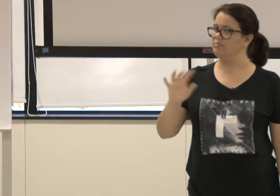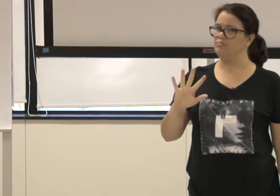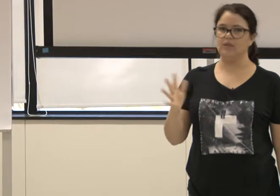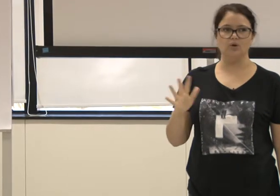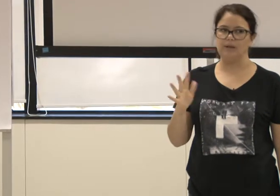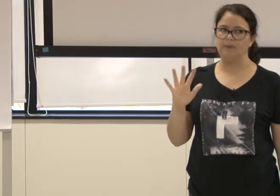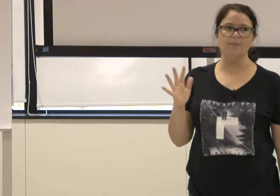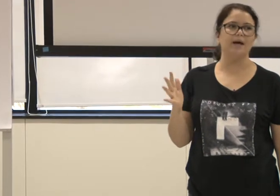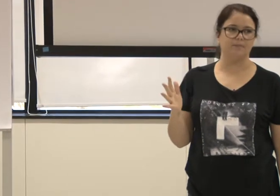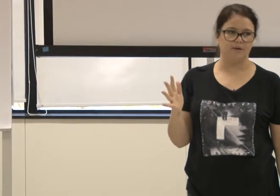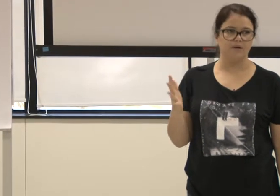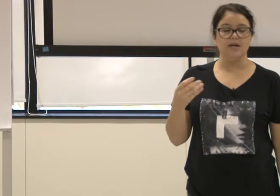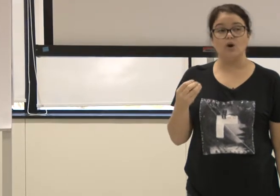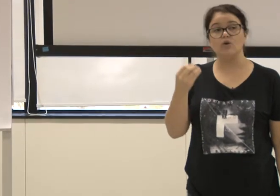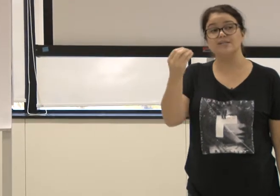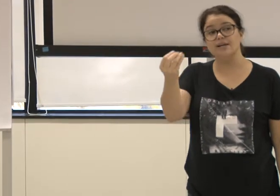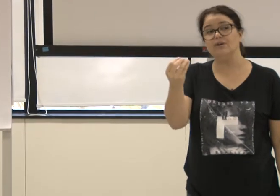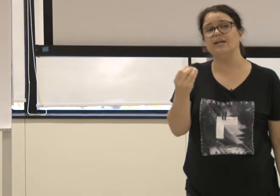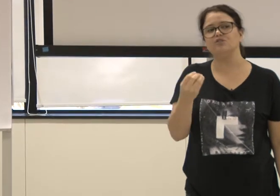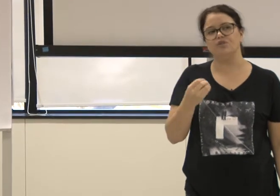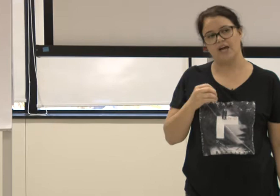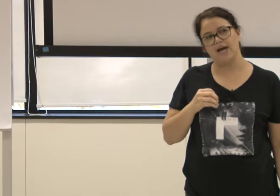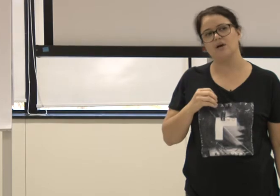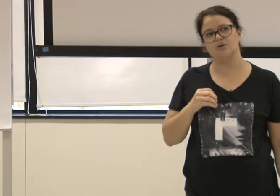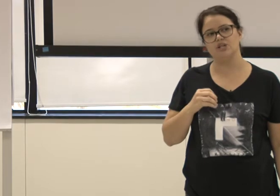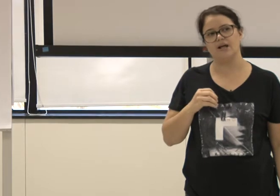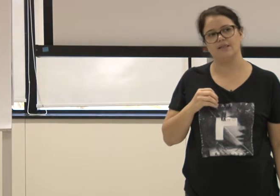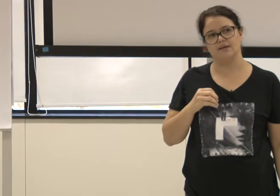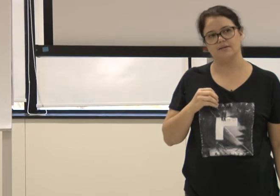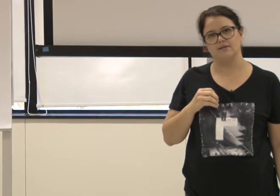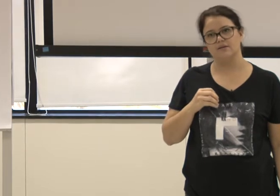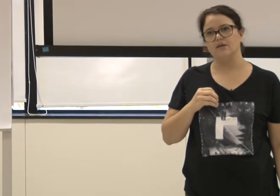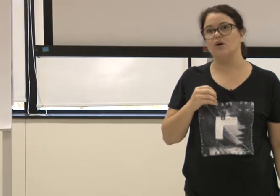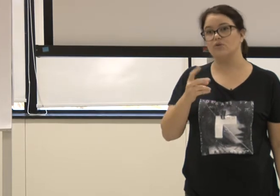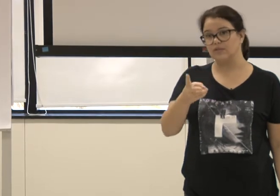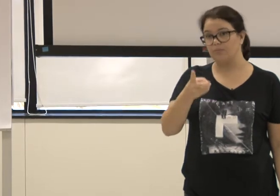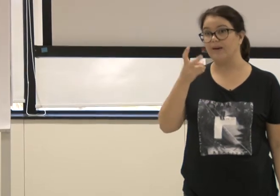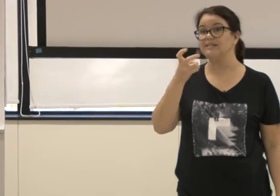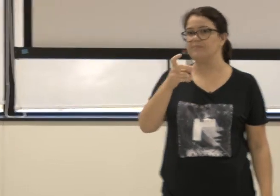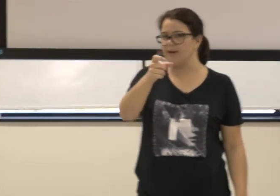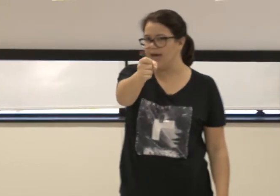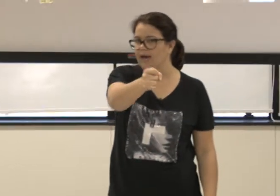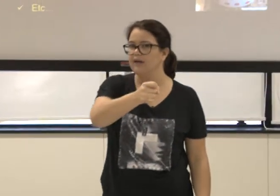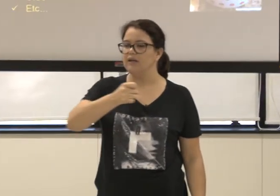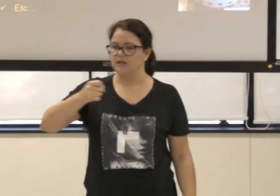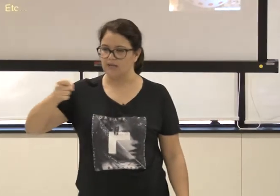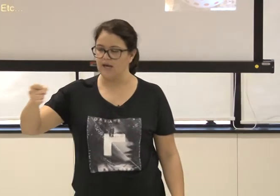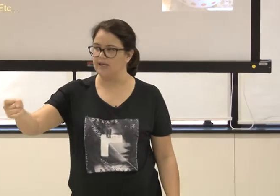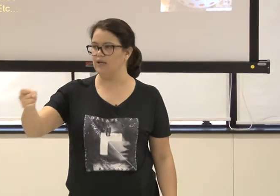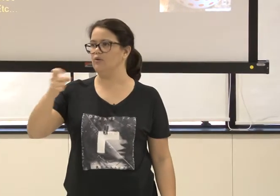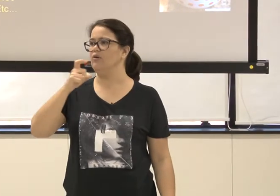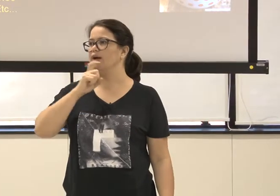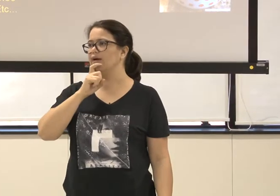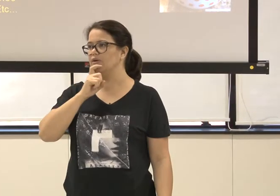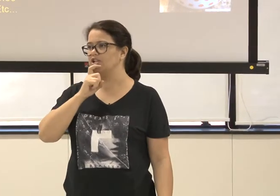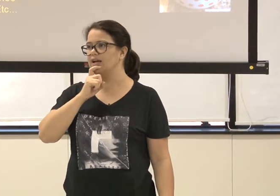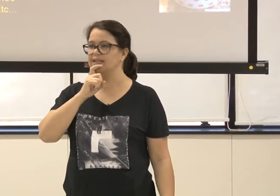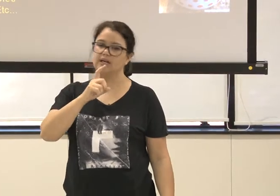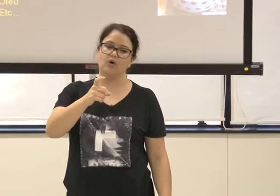não tem problema. Eu consigo identificar que é uma geladeira. Eu consigo perceber que aquilo é uma geladeira.